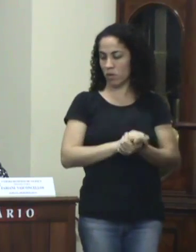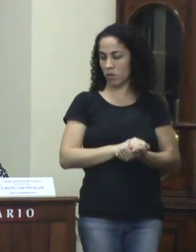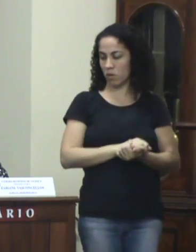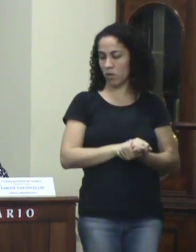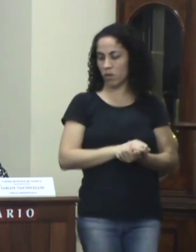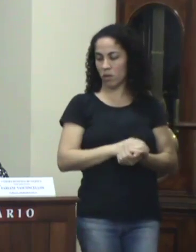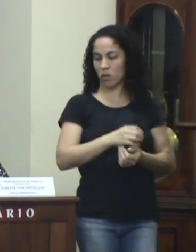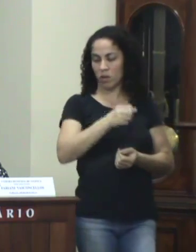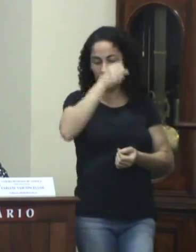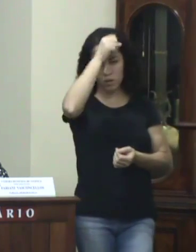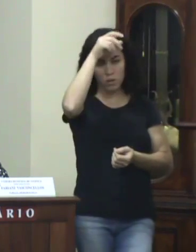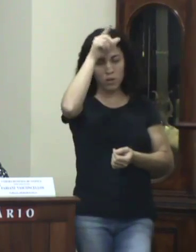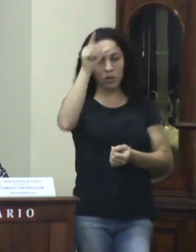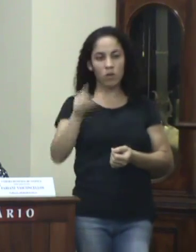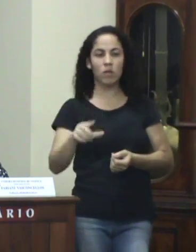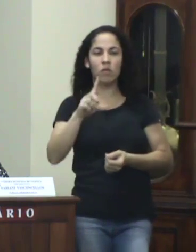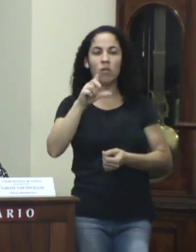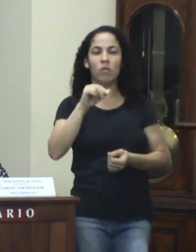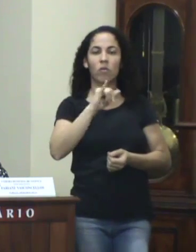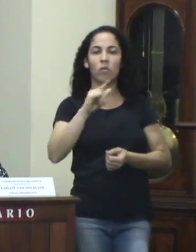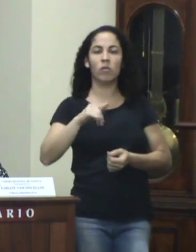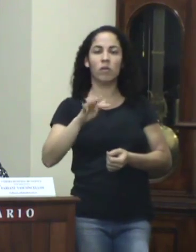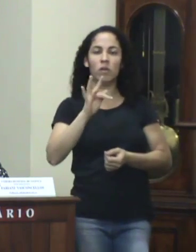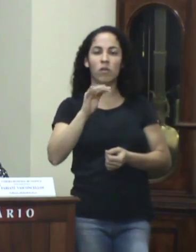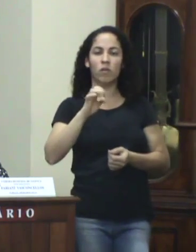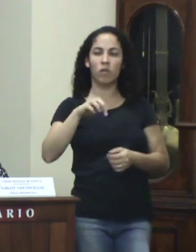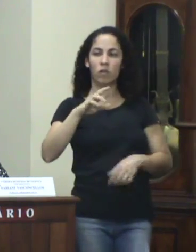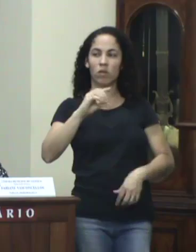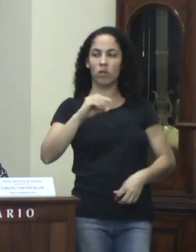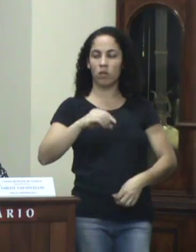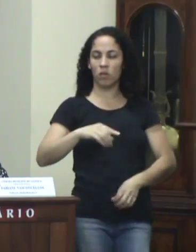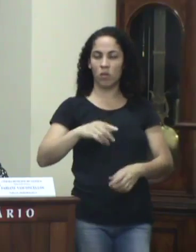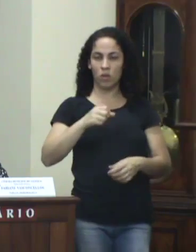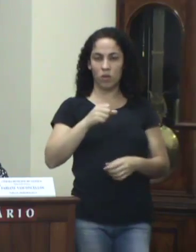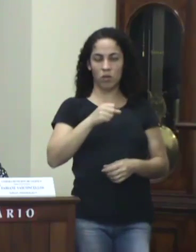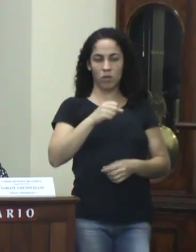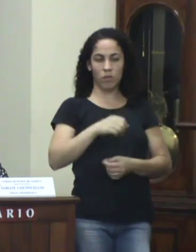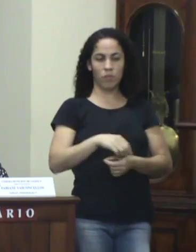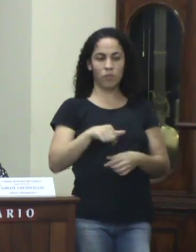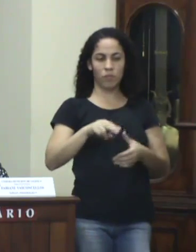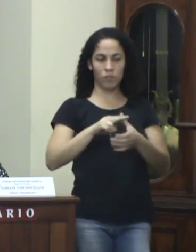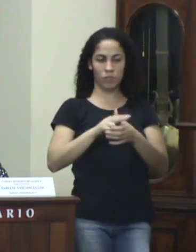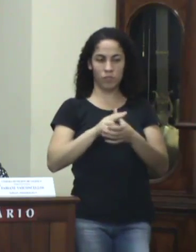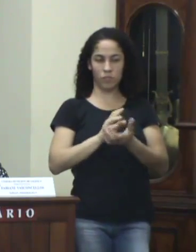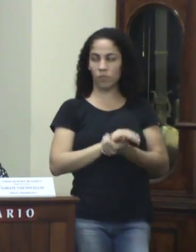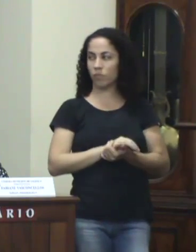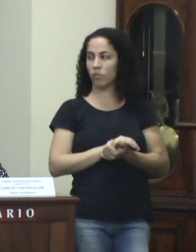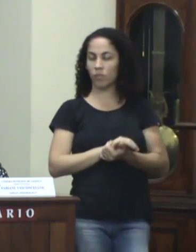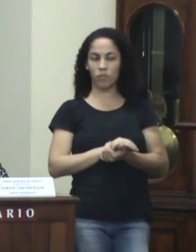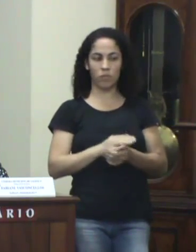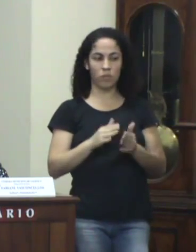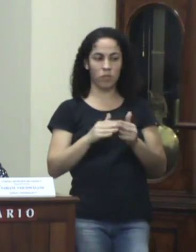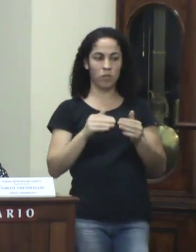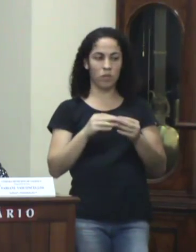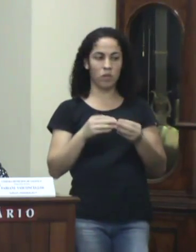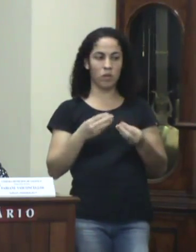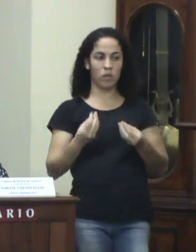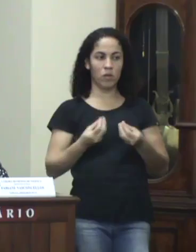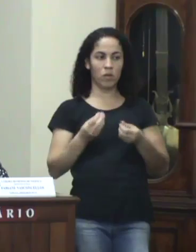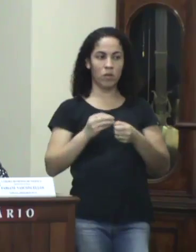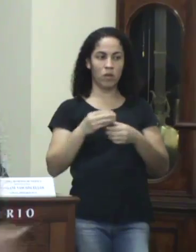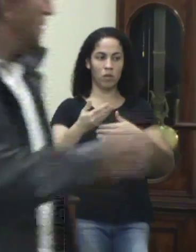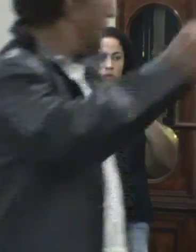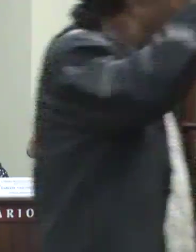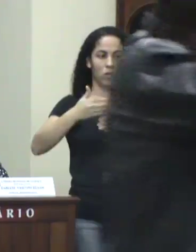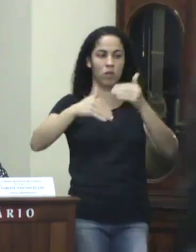se envia ofício ao senhor Luiz Fernando Furtado da Graça, de vice-prefeito municipal de Valença, indicando, de acordo com o